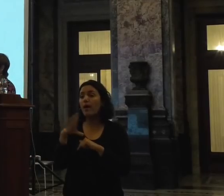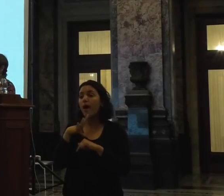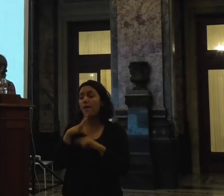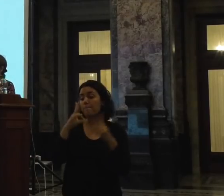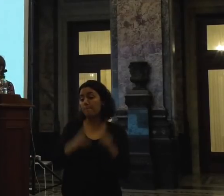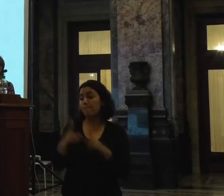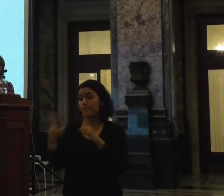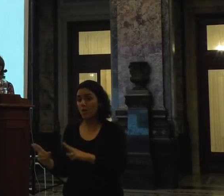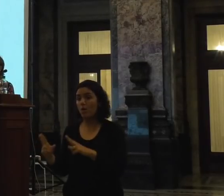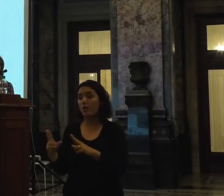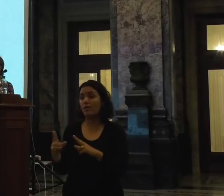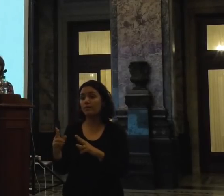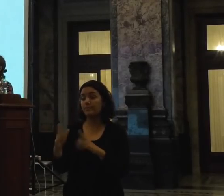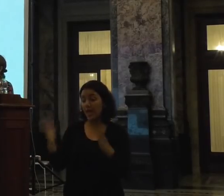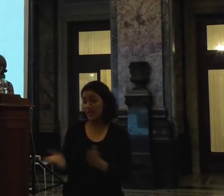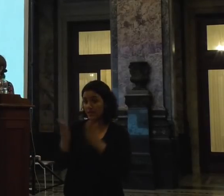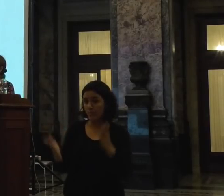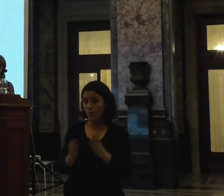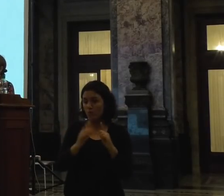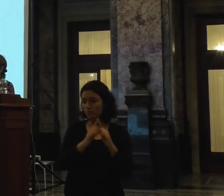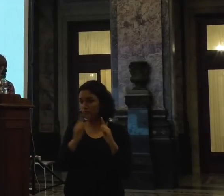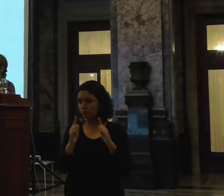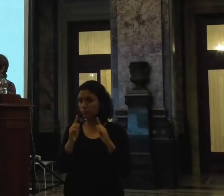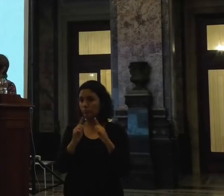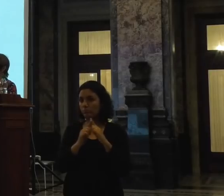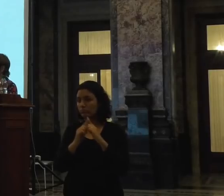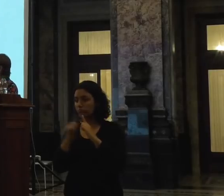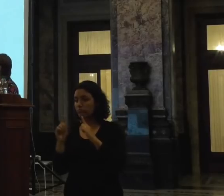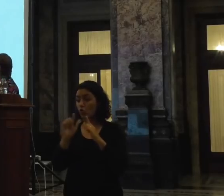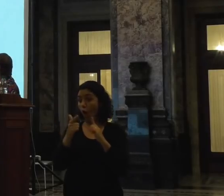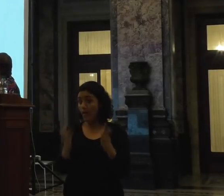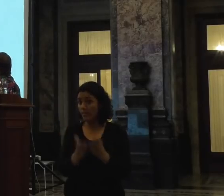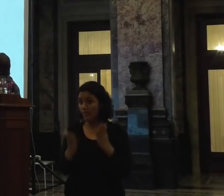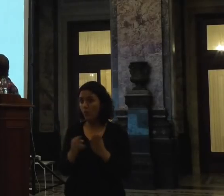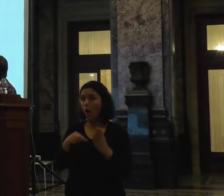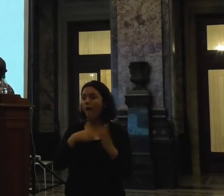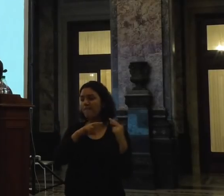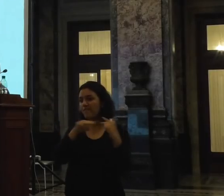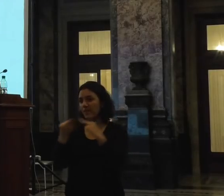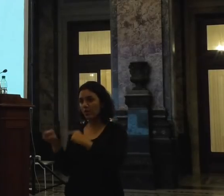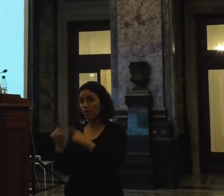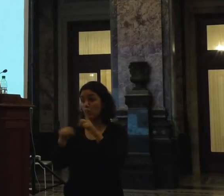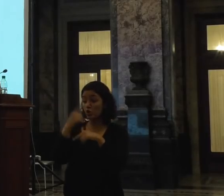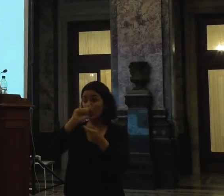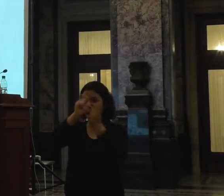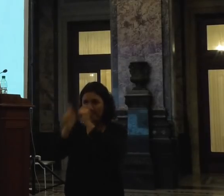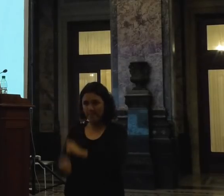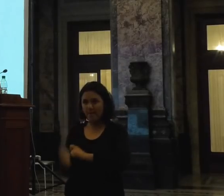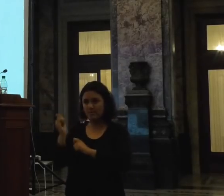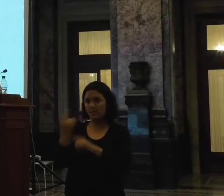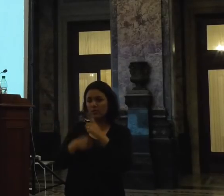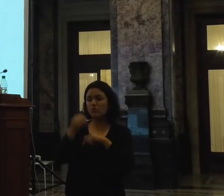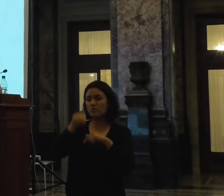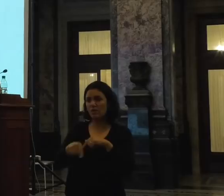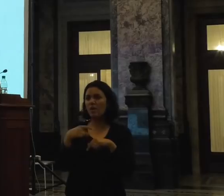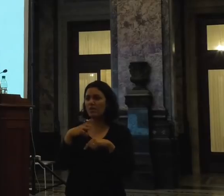los estímulos es fijo y otros bloques en donde es variado. Y en el 25% de los casos